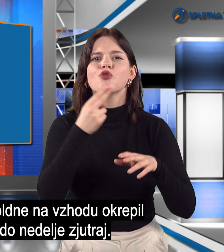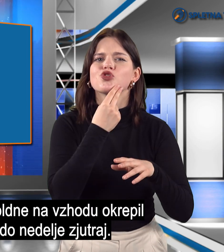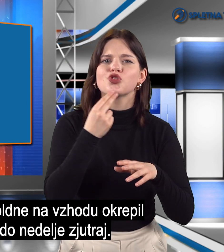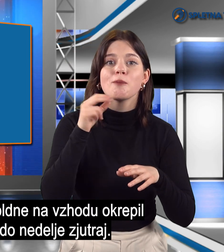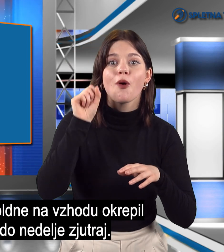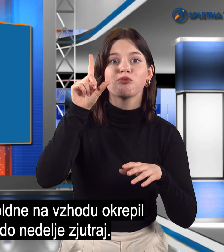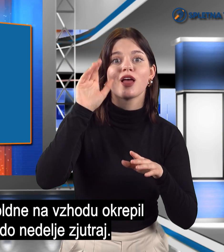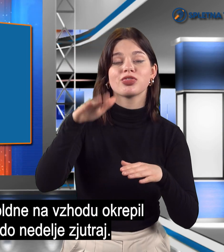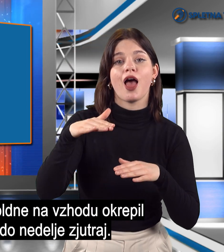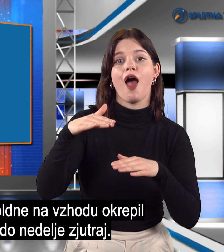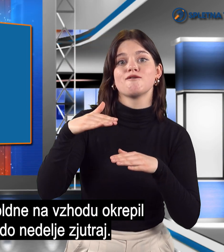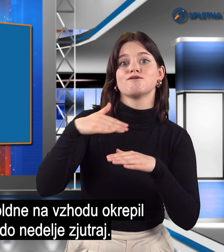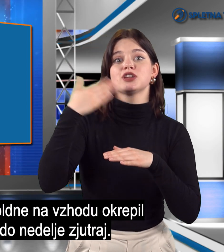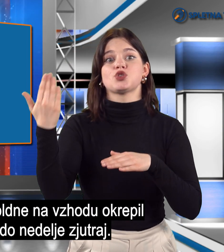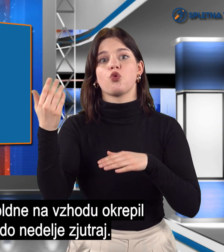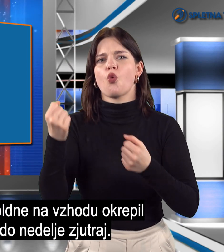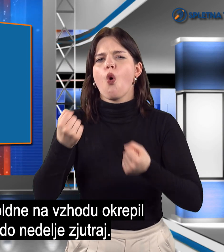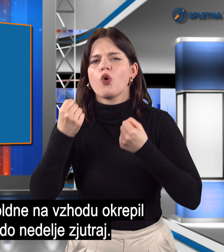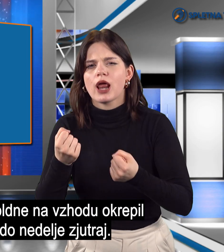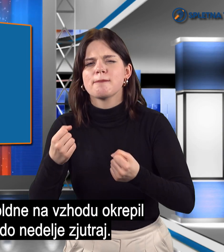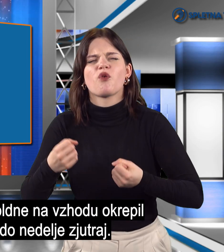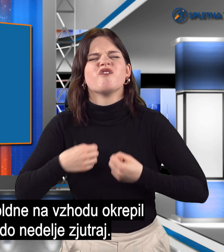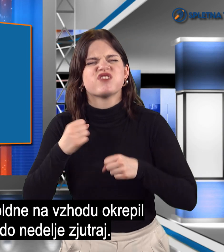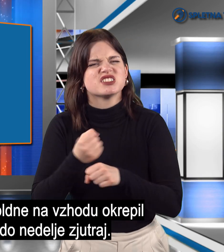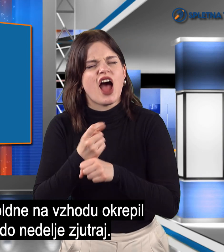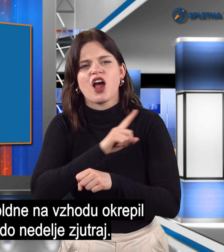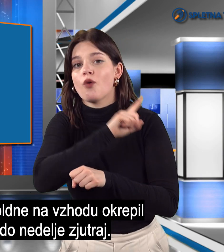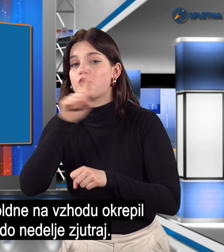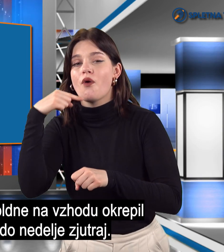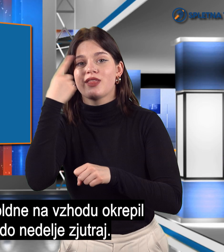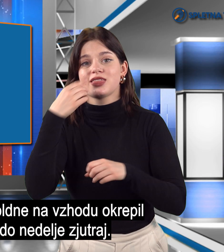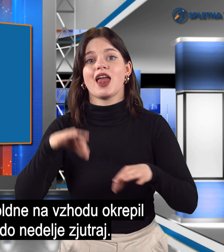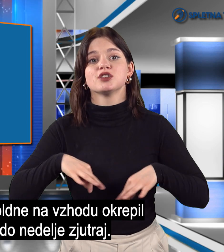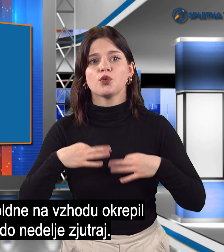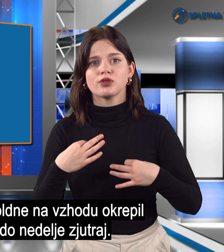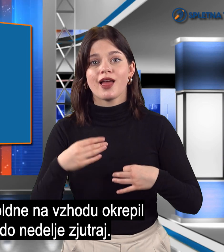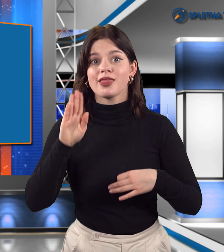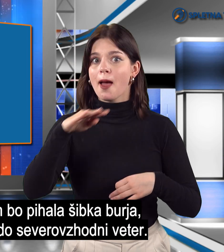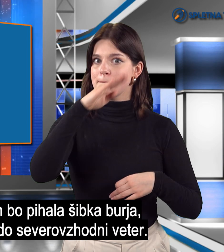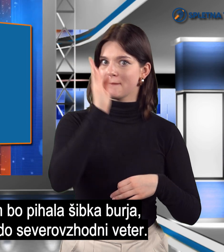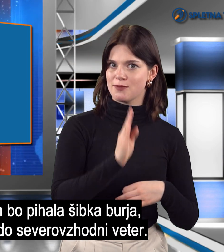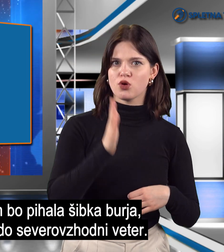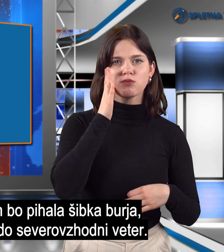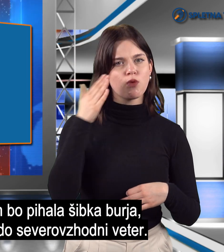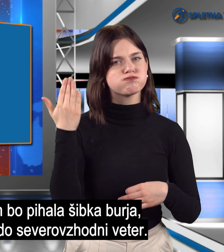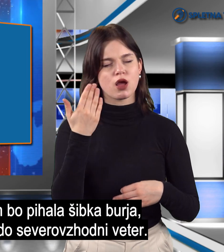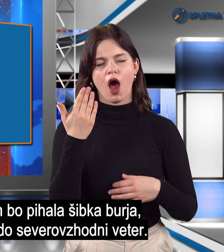bo dopoldne na vzhodu okrepil in vztrajal do nedelje zjutraj. Na Primorskem bo pihala šibka